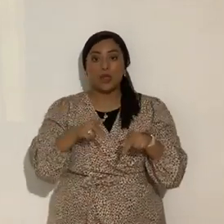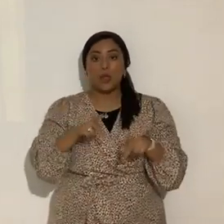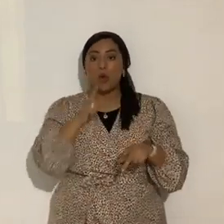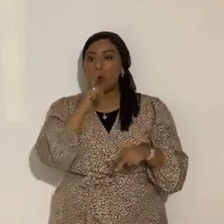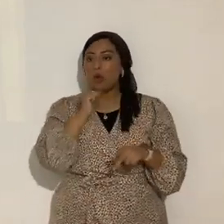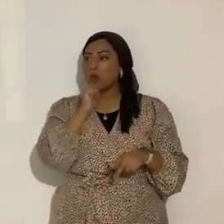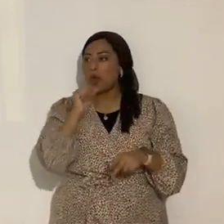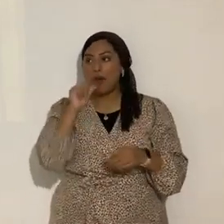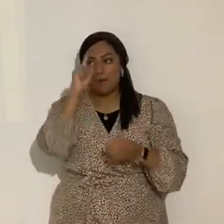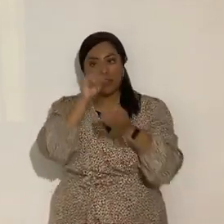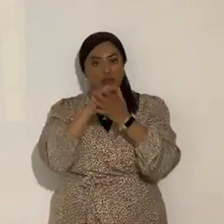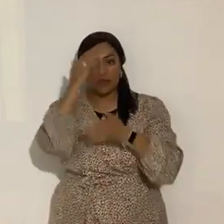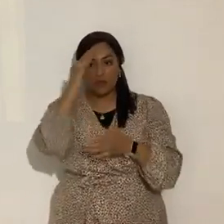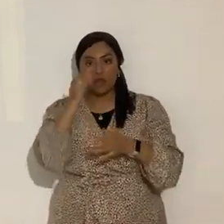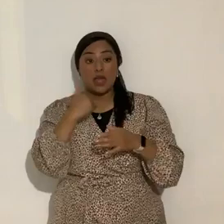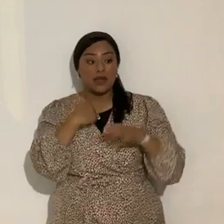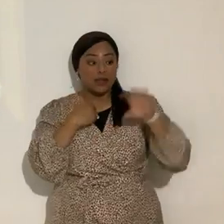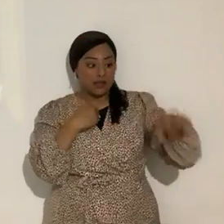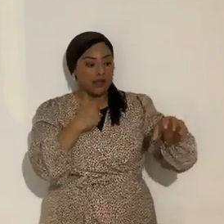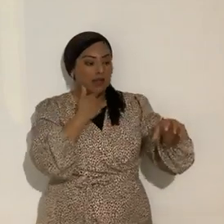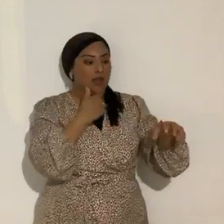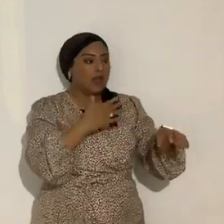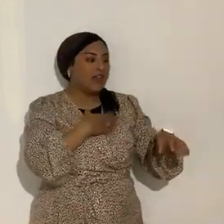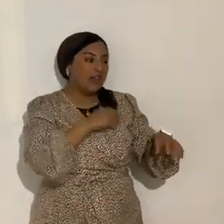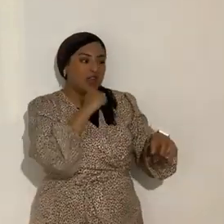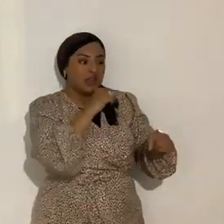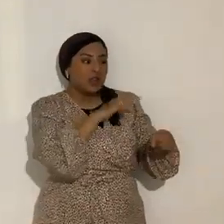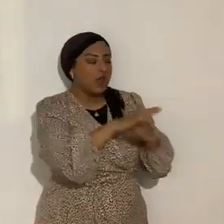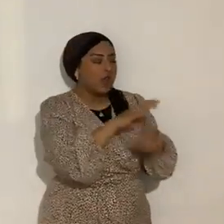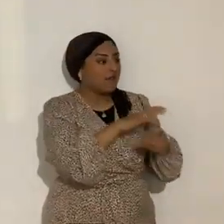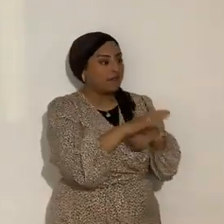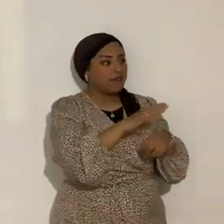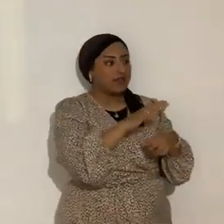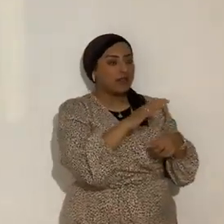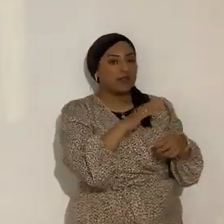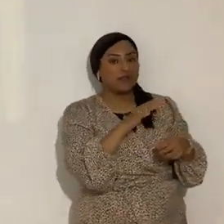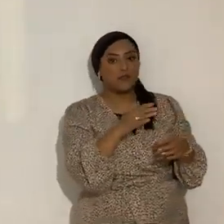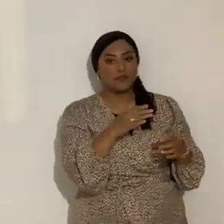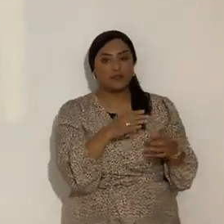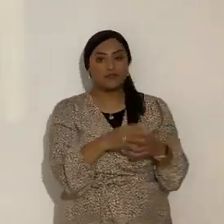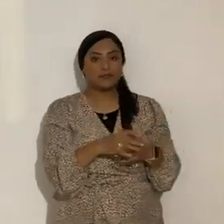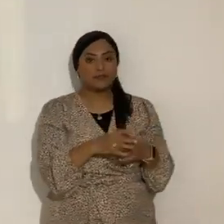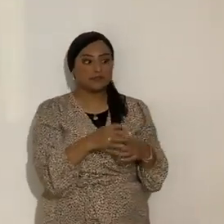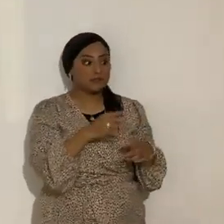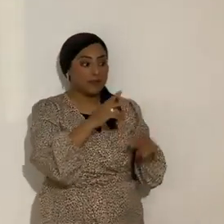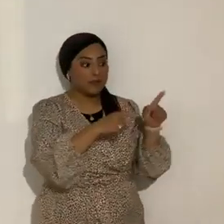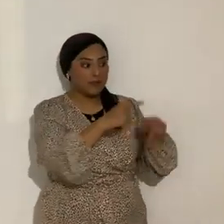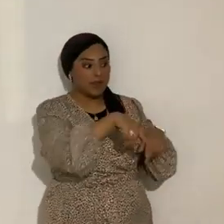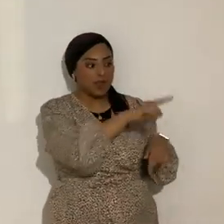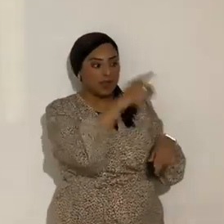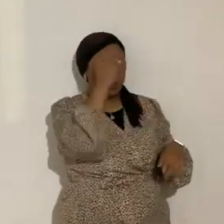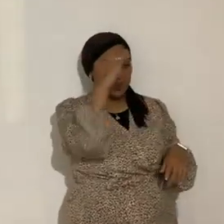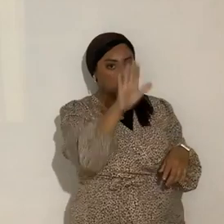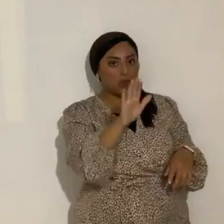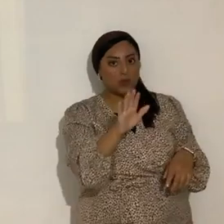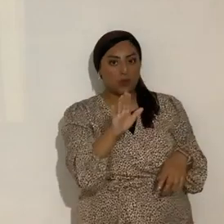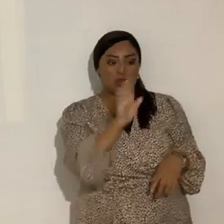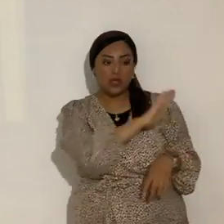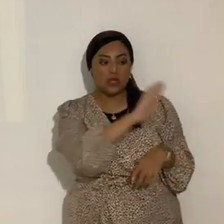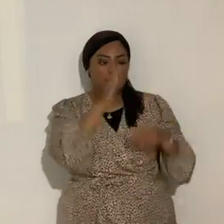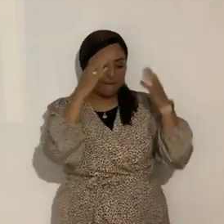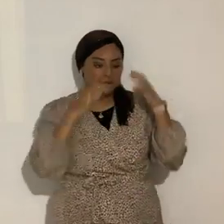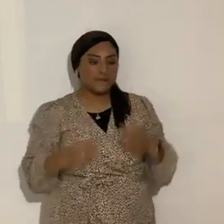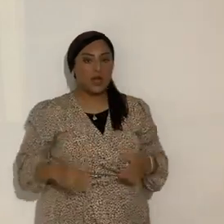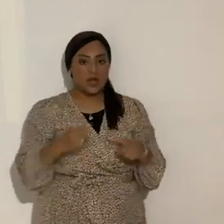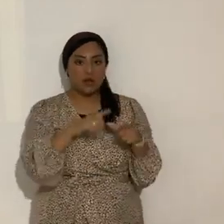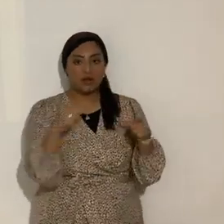cosa es aquel que dice, bueno, yo no doy el ancho, aunque no lo digan, no lo saben, pero es que su lenguaje